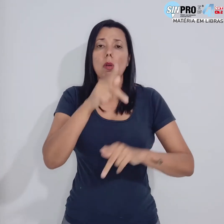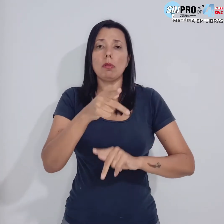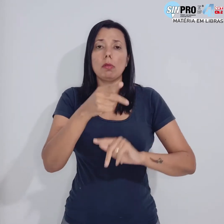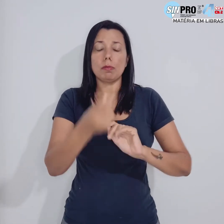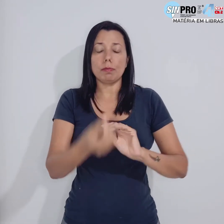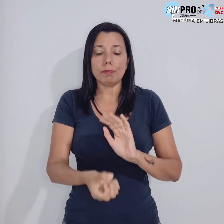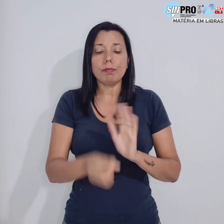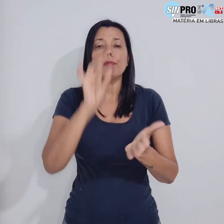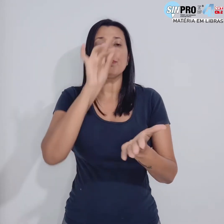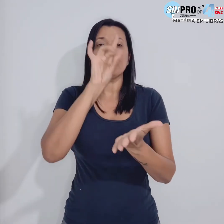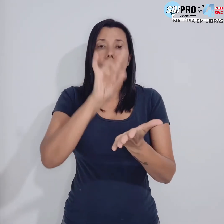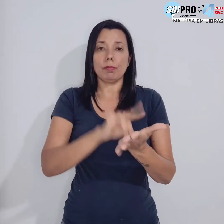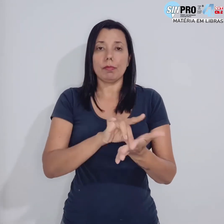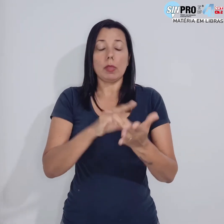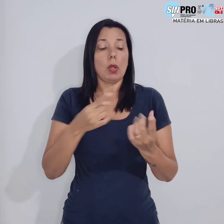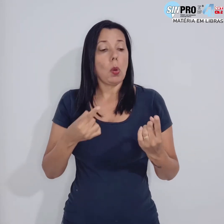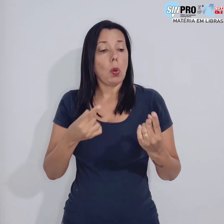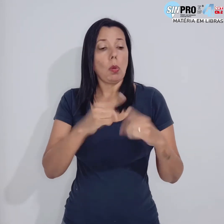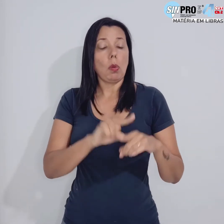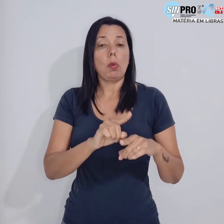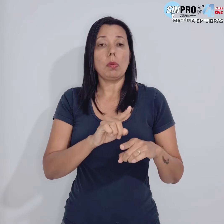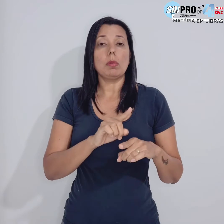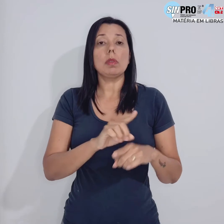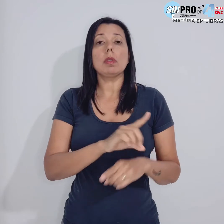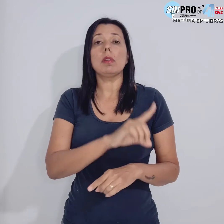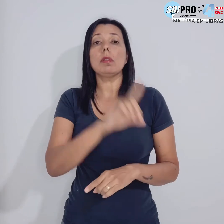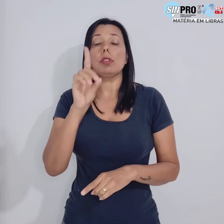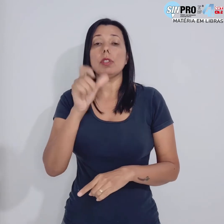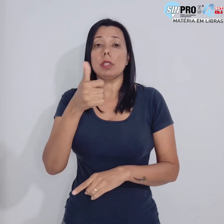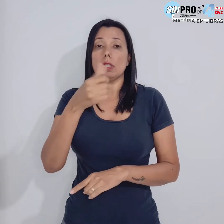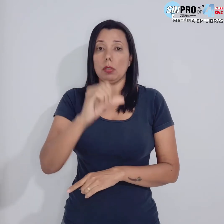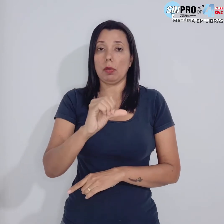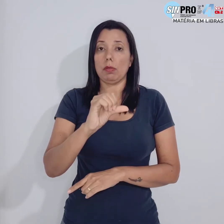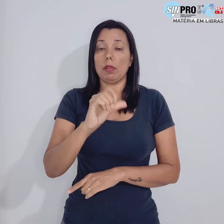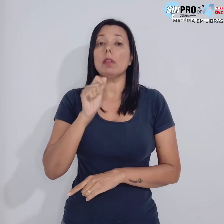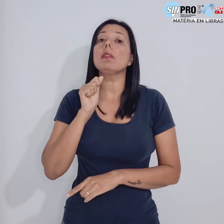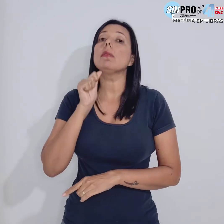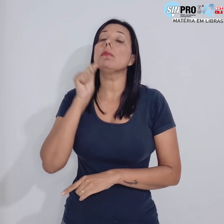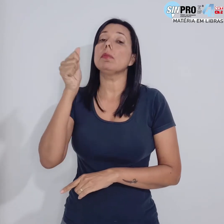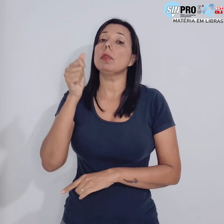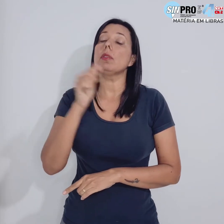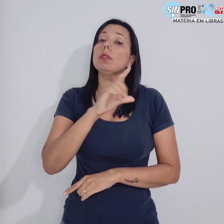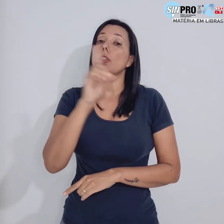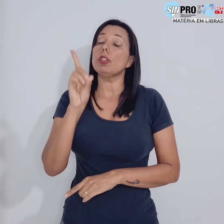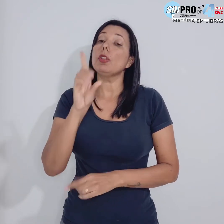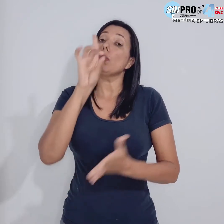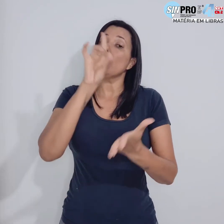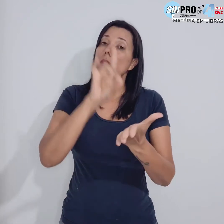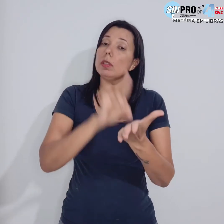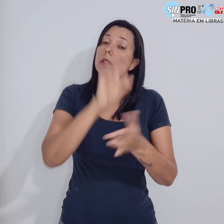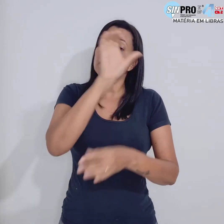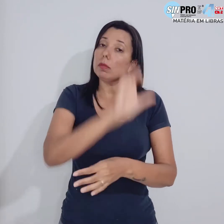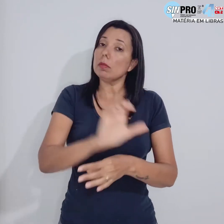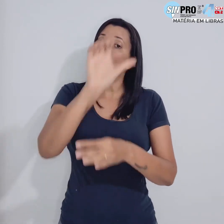originários, em contraposição ao dia 19 de abril, data oficial do Estado